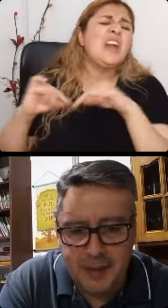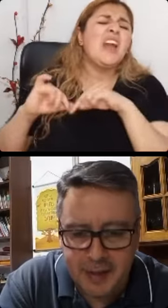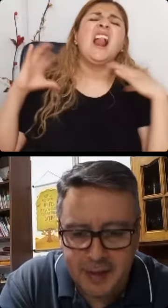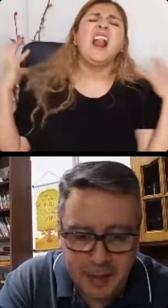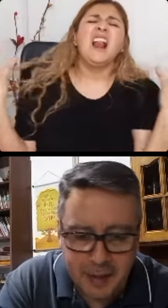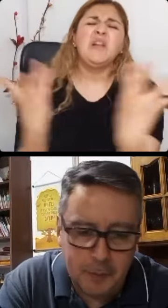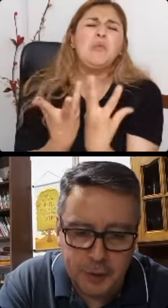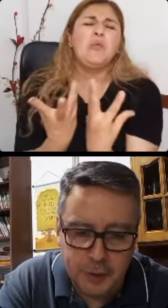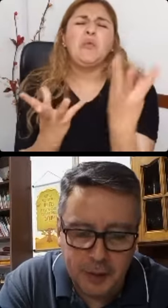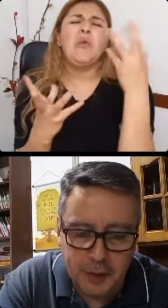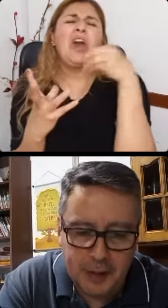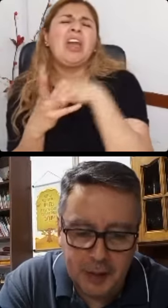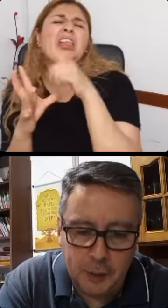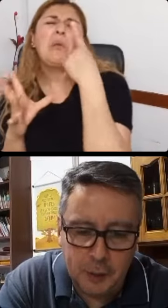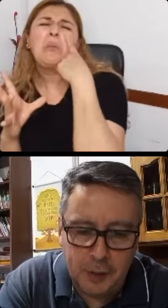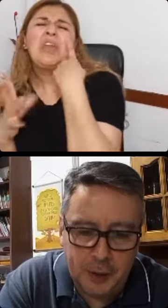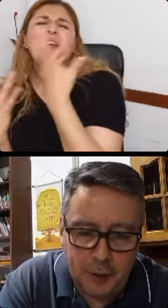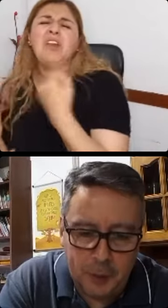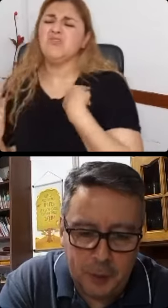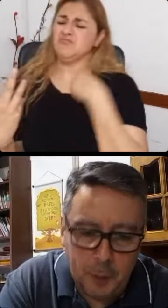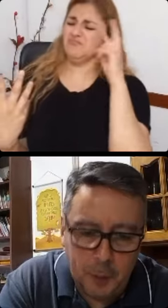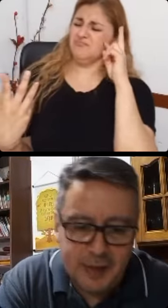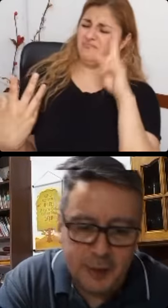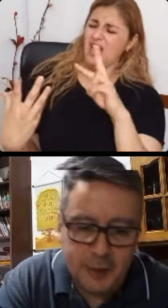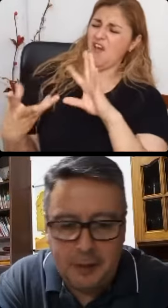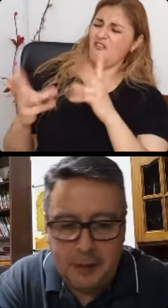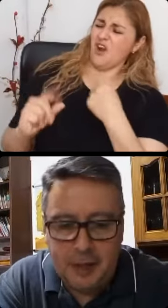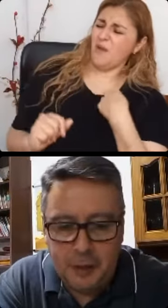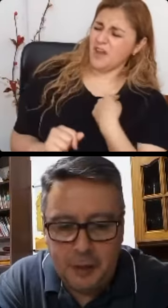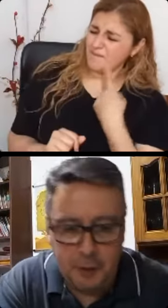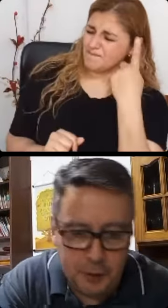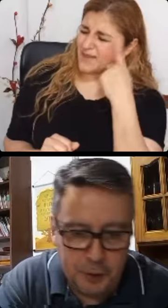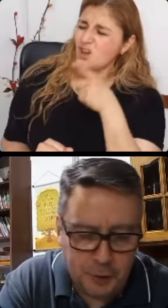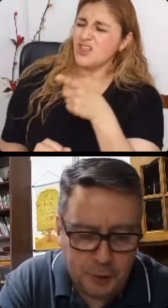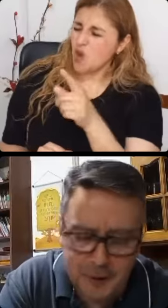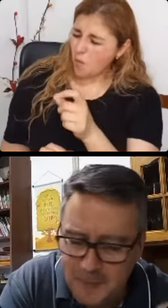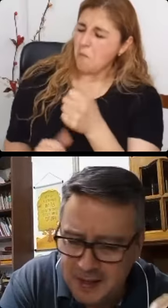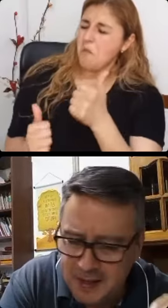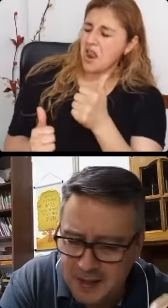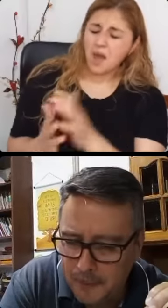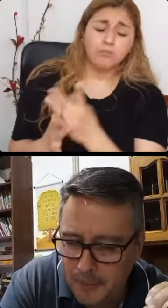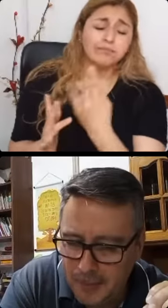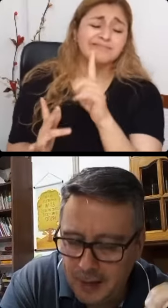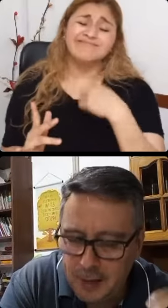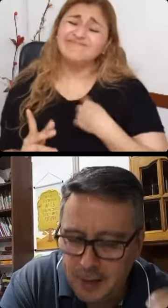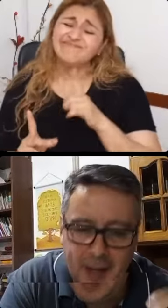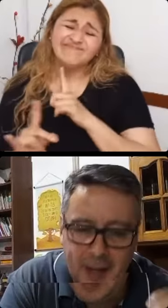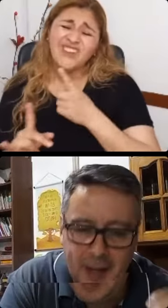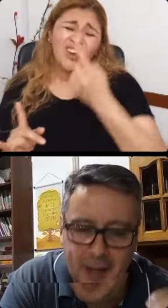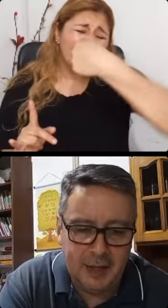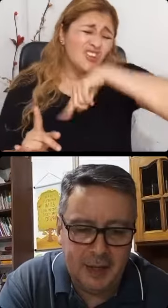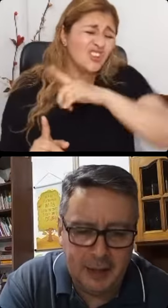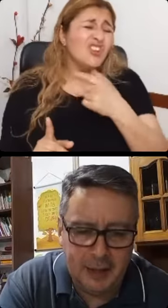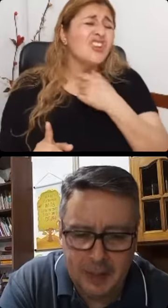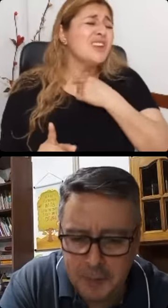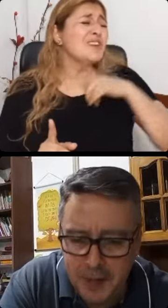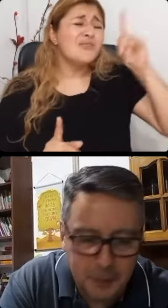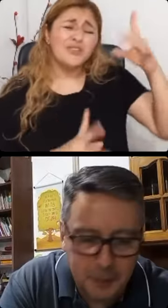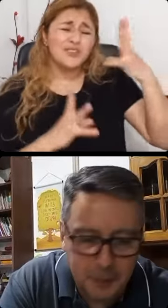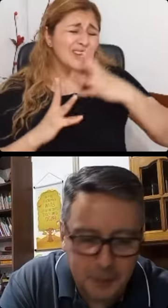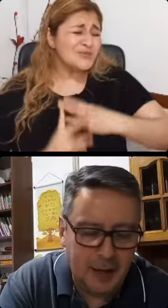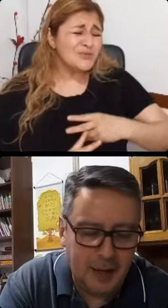veces descreemos incluso de lo que vos podés hacer con cada uno de nosotros Señor limpia nuestra mirada